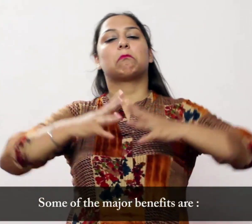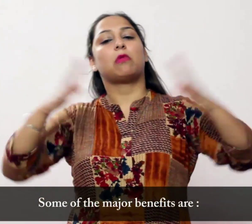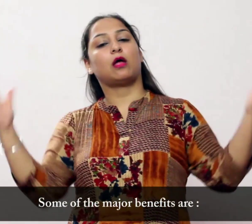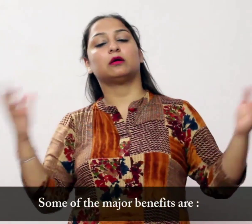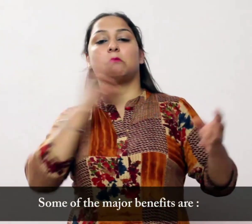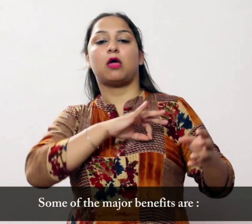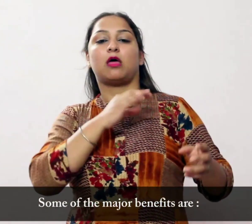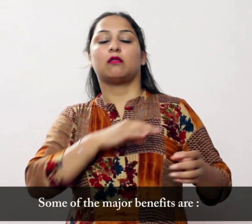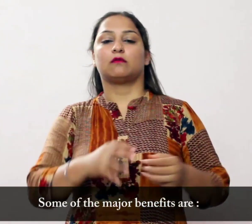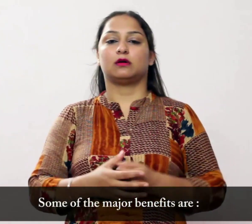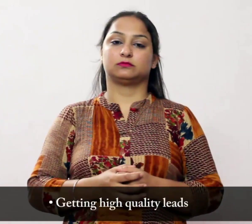कुछ प्रमुख लाभ हैं।